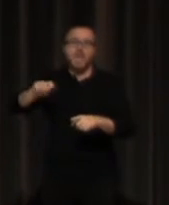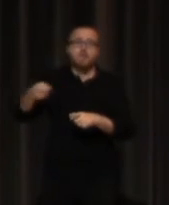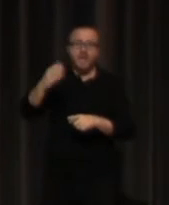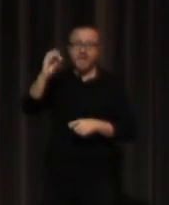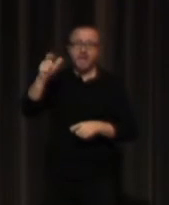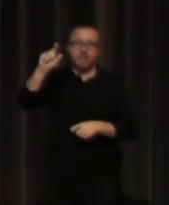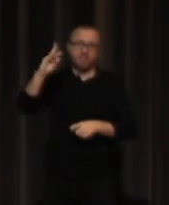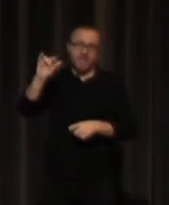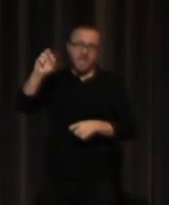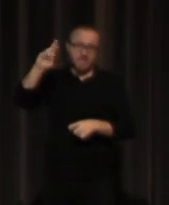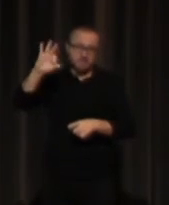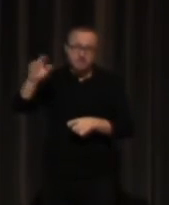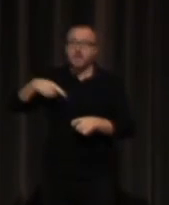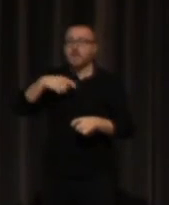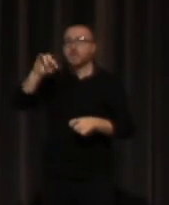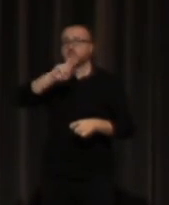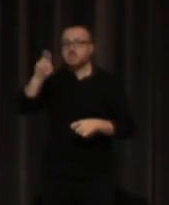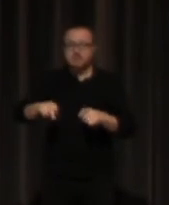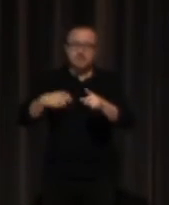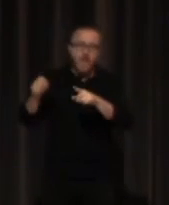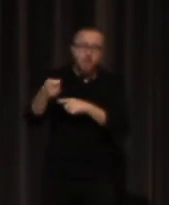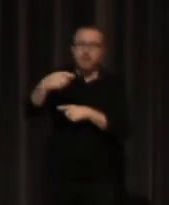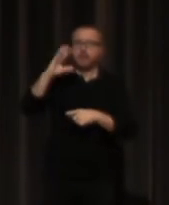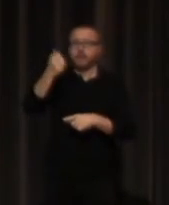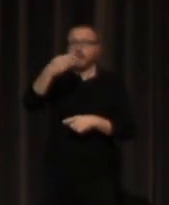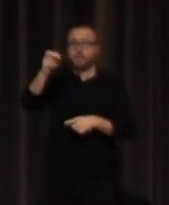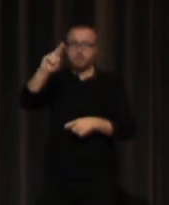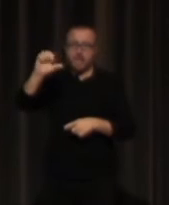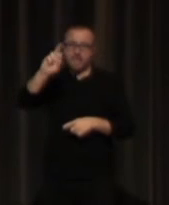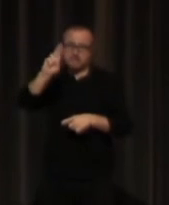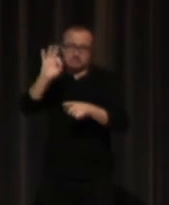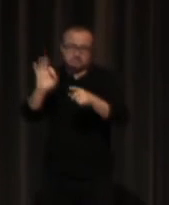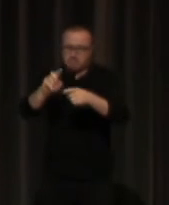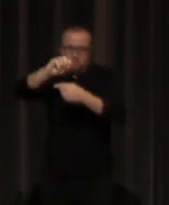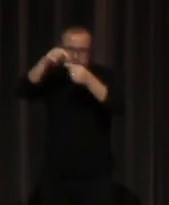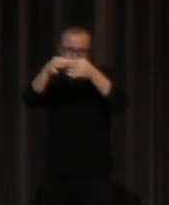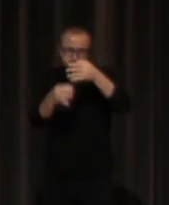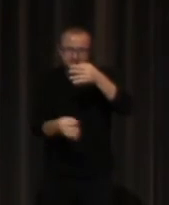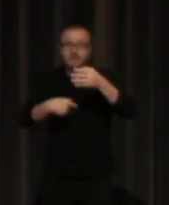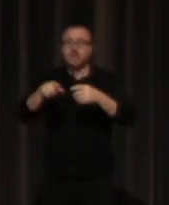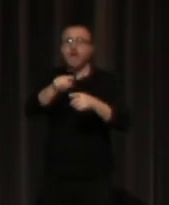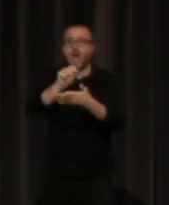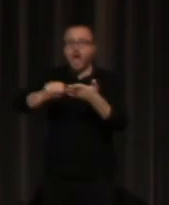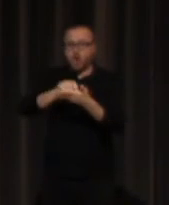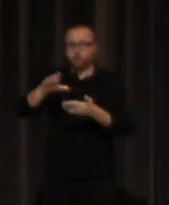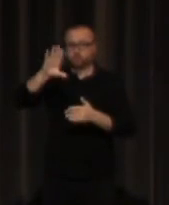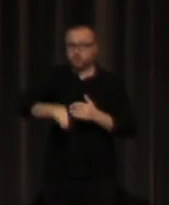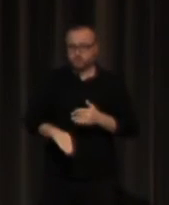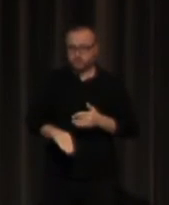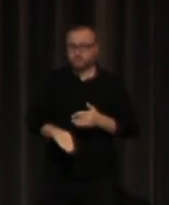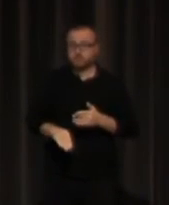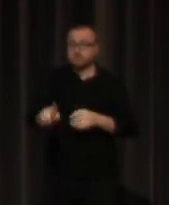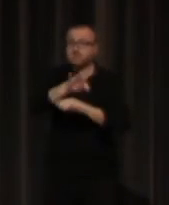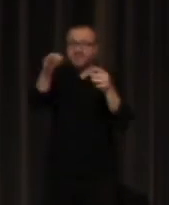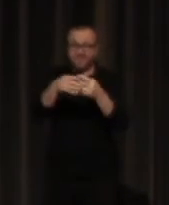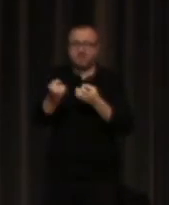Jesús Moncada, Jaume Cabré, Gabriel Ferreter, etcètera, etcètera, per no allargar-me, segur que ho heu trobat tot a